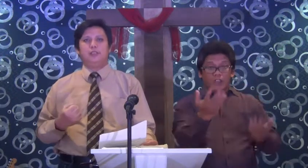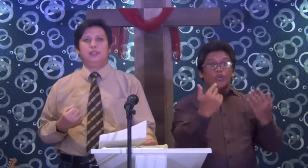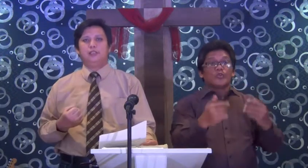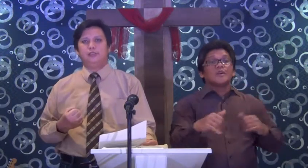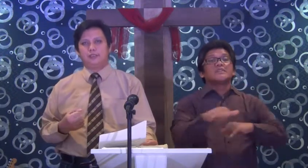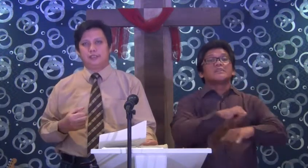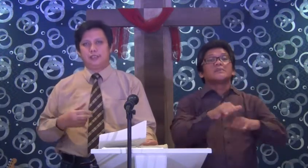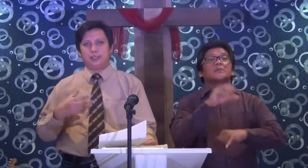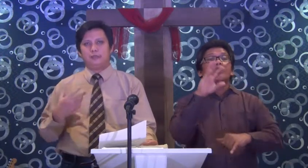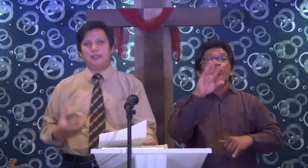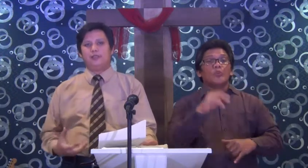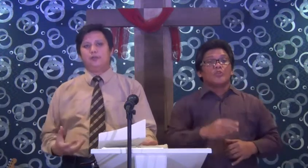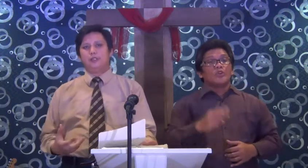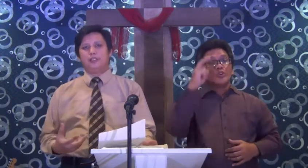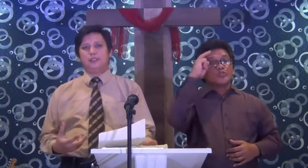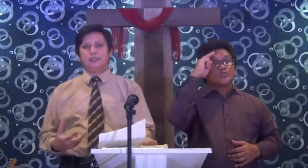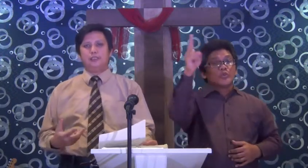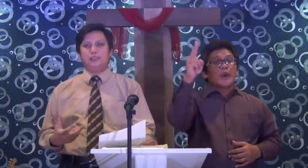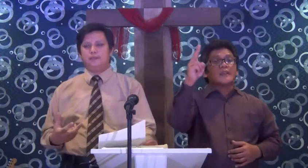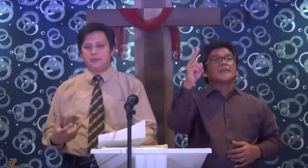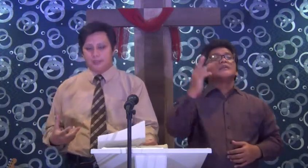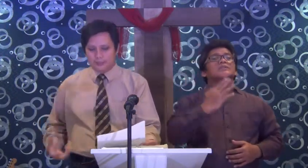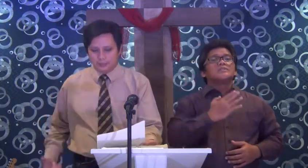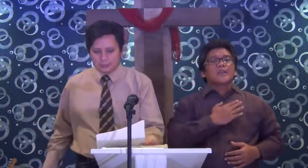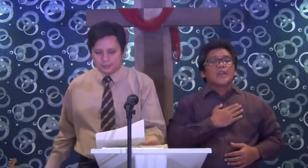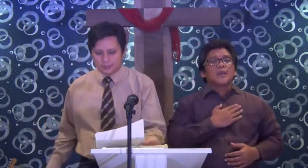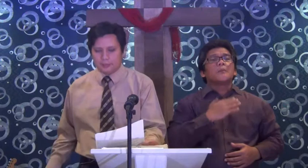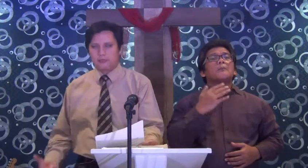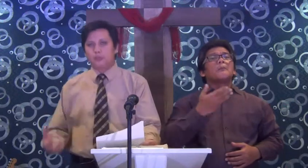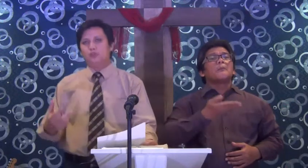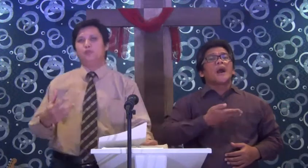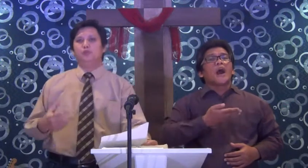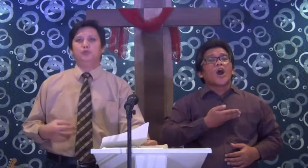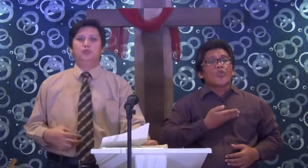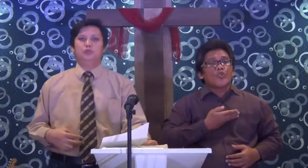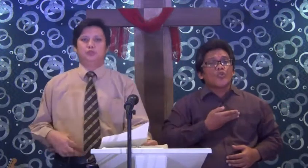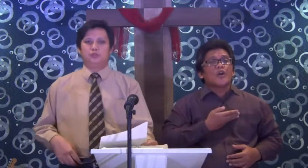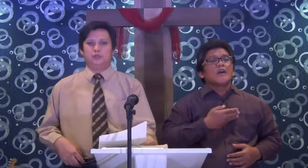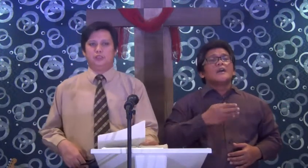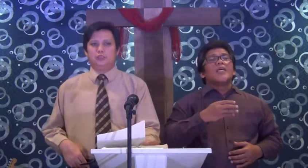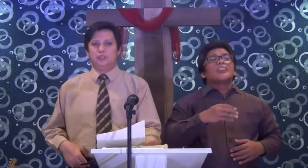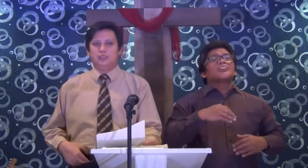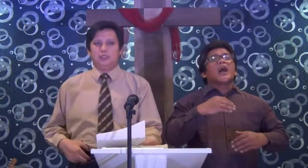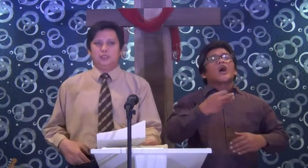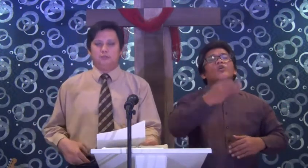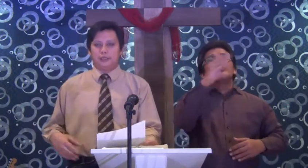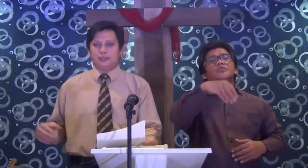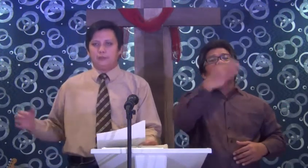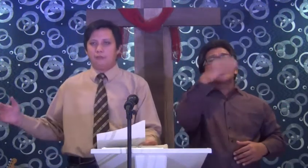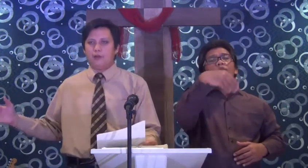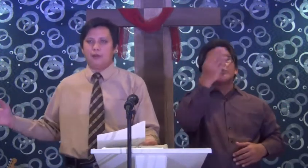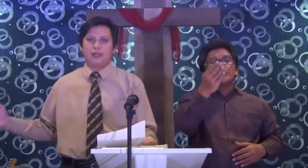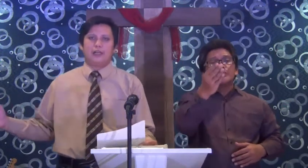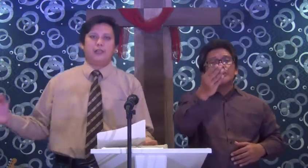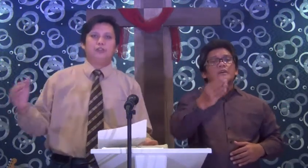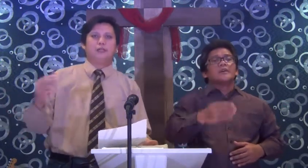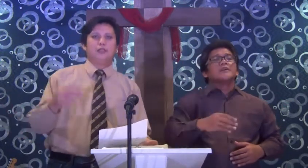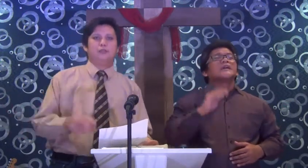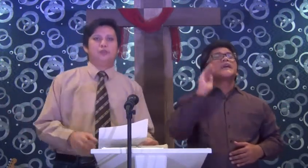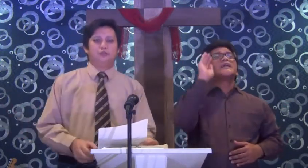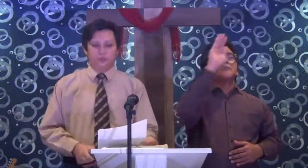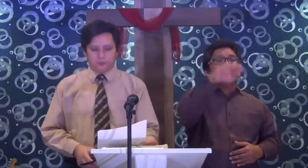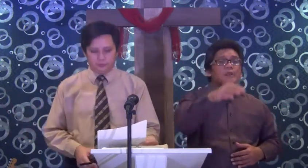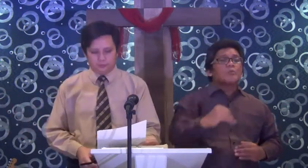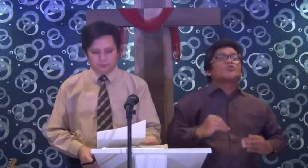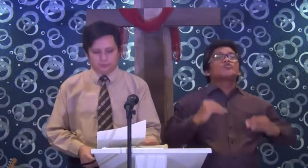berikutnya, saya tetap ada di komunitas ini, dan saya makin bertumbuh, bahkan saya membawa orang lain untuk